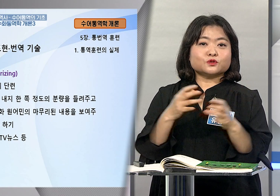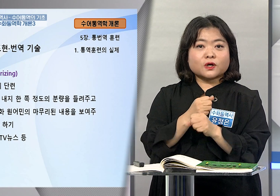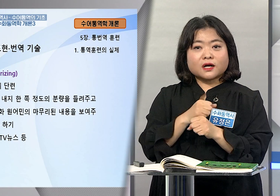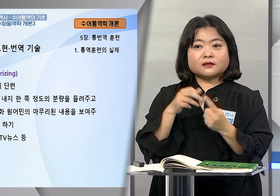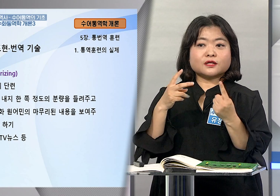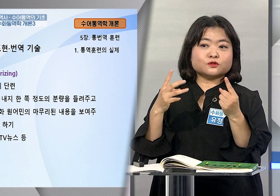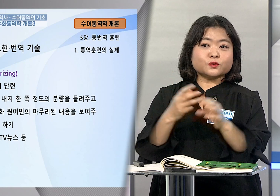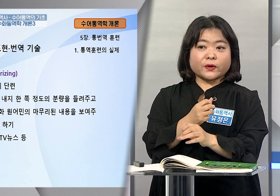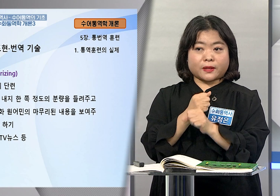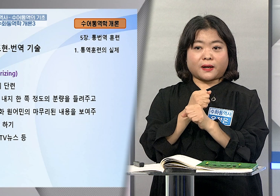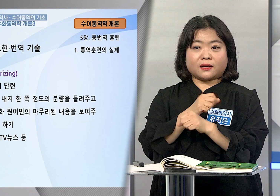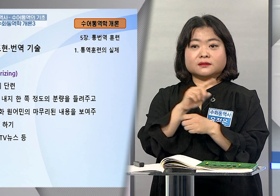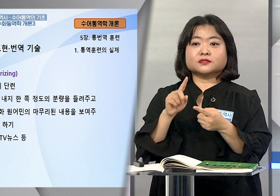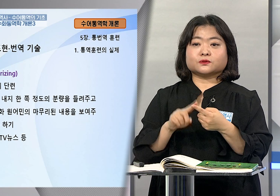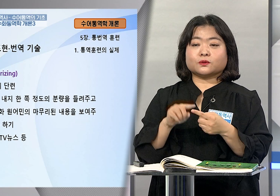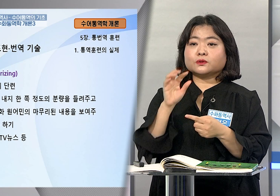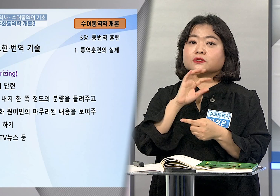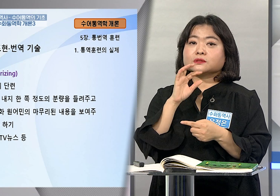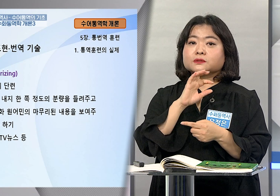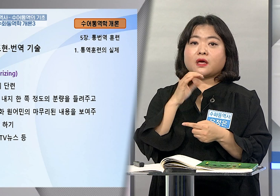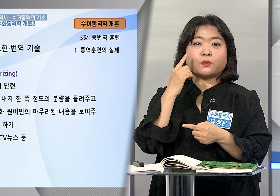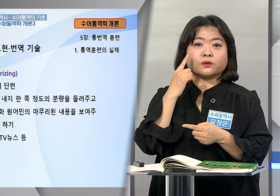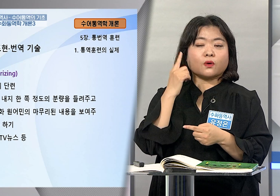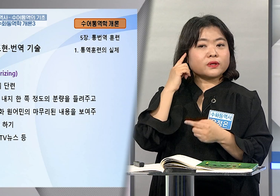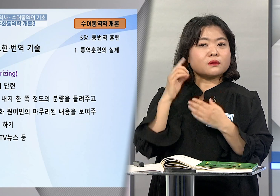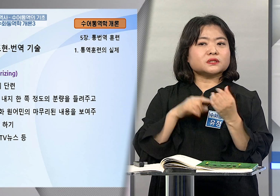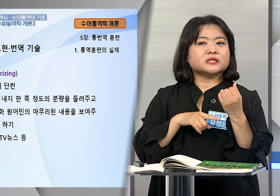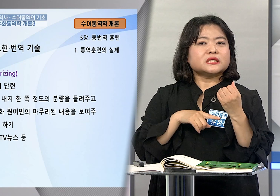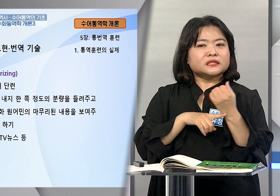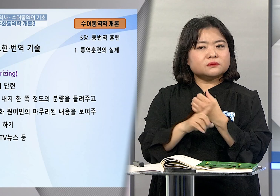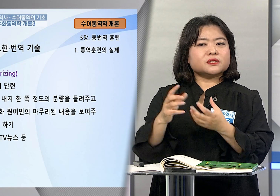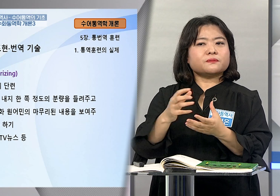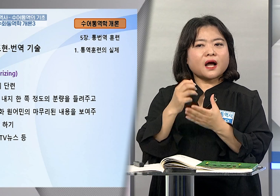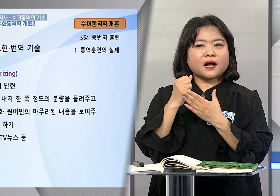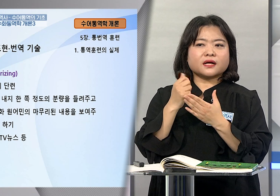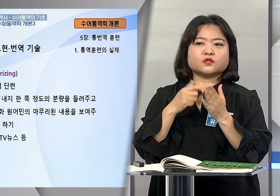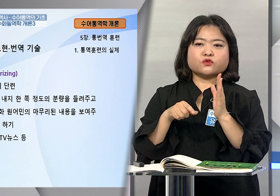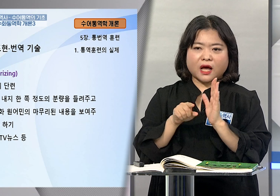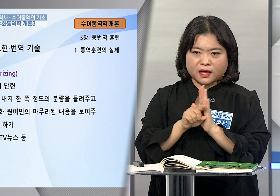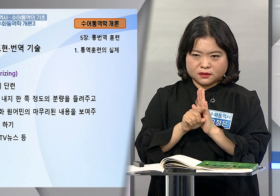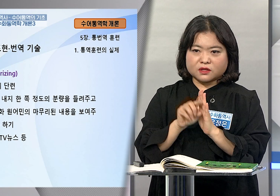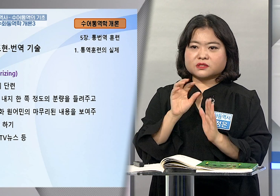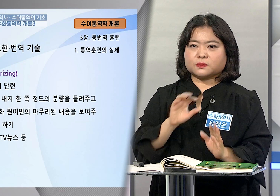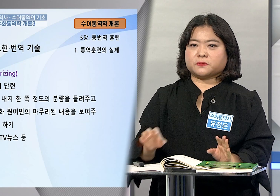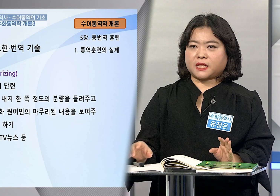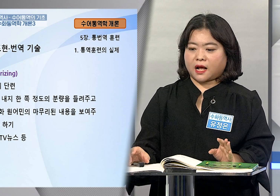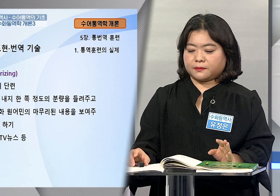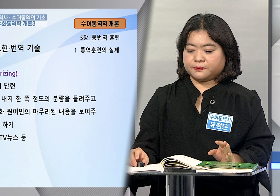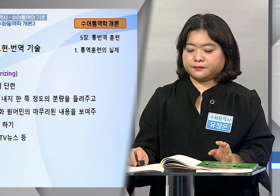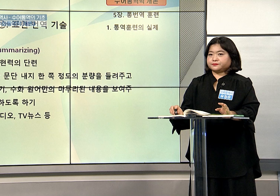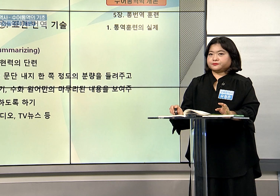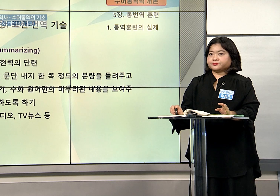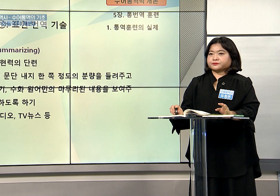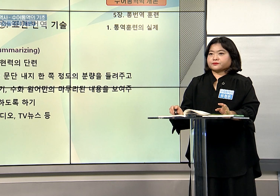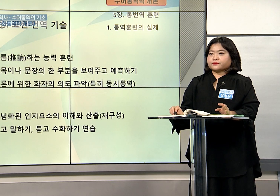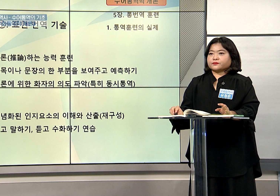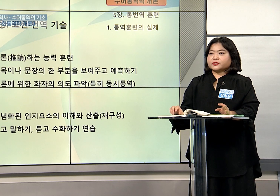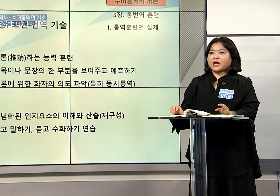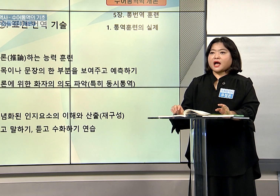요약한 걸 한 줄로 요약해봐라. 이런 식으로 연습을 해보는 거. 왜냐하면 의미를 파악하기 위한 연습입니다. 자,